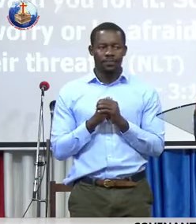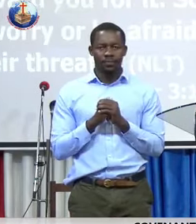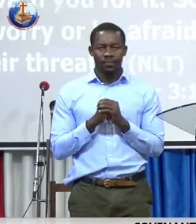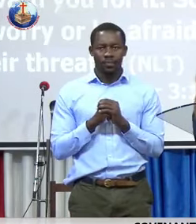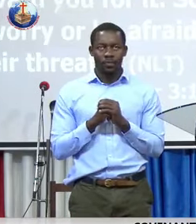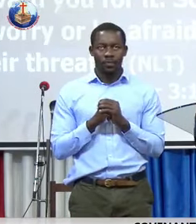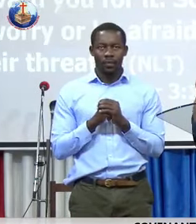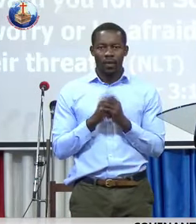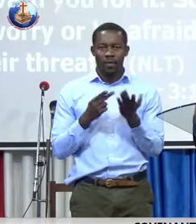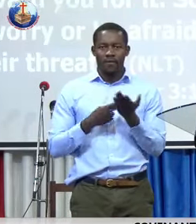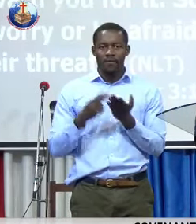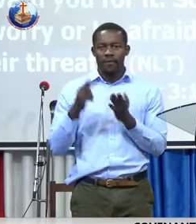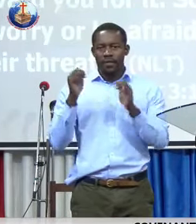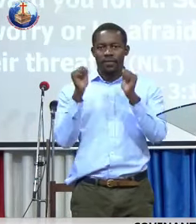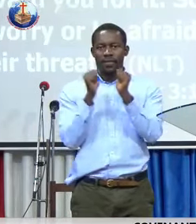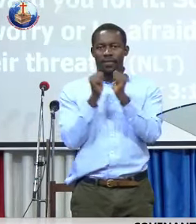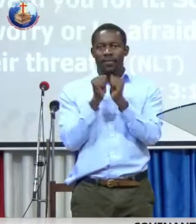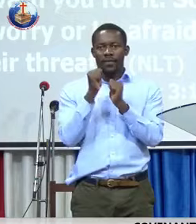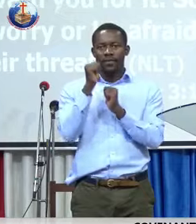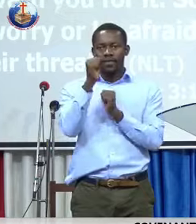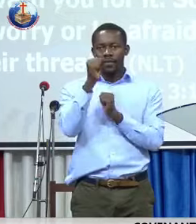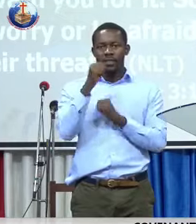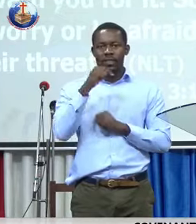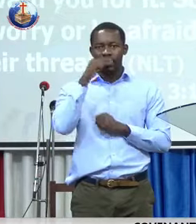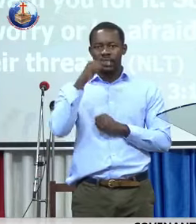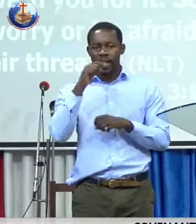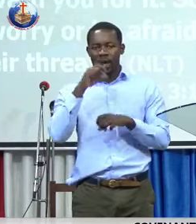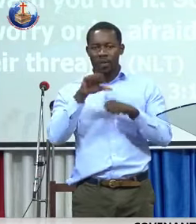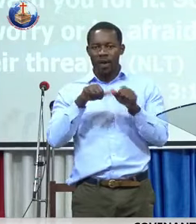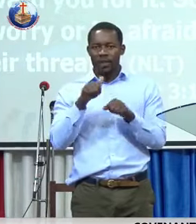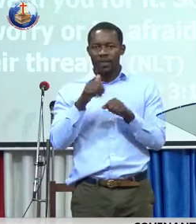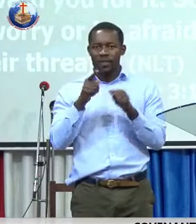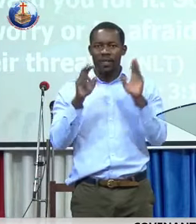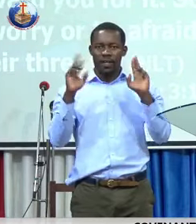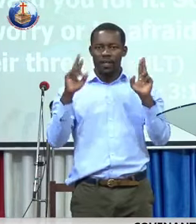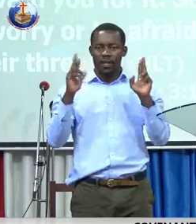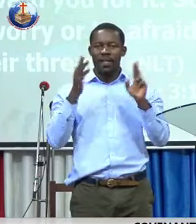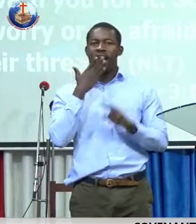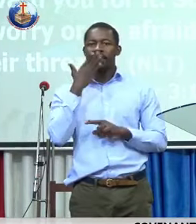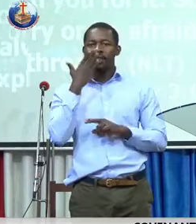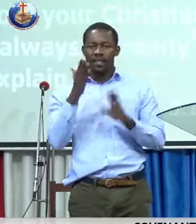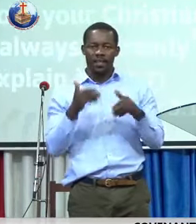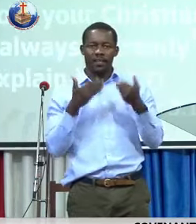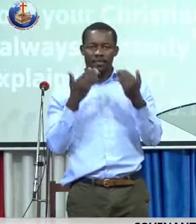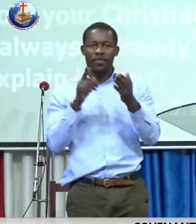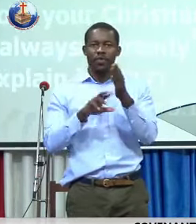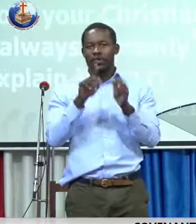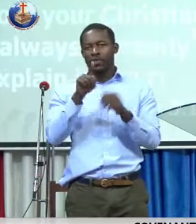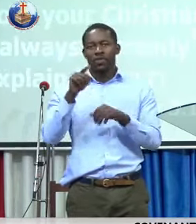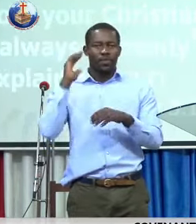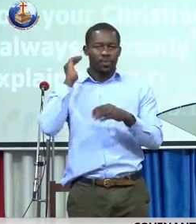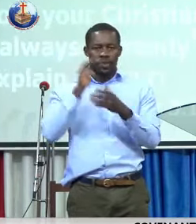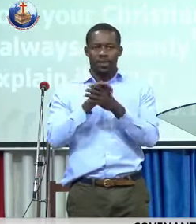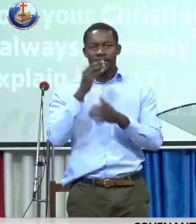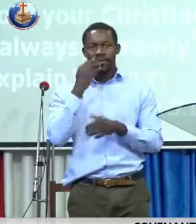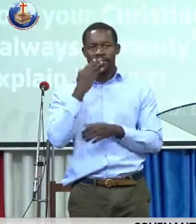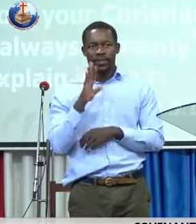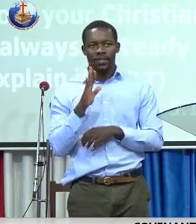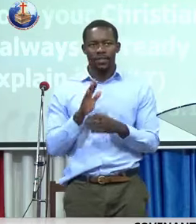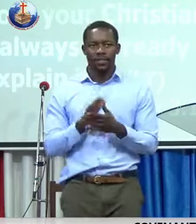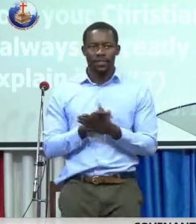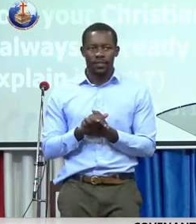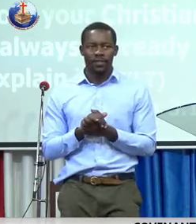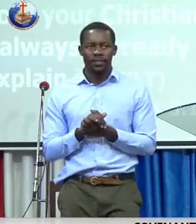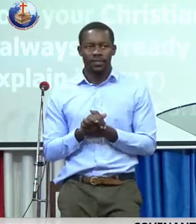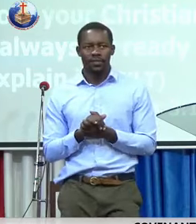16. Verse 15 talks about us being ready to give an answer for what we have believed. Mstari wa 15 unaongelea kwamba tuwe tayari kupeana